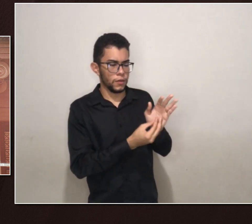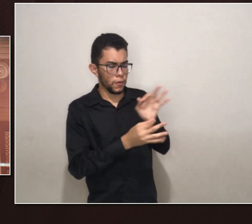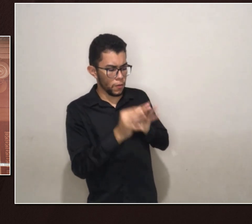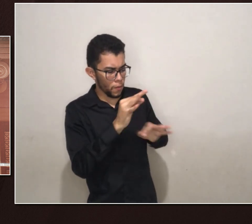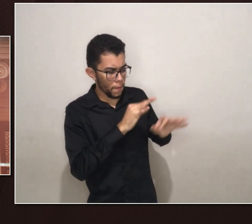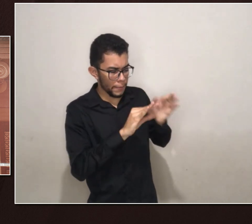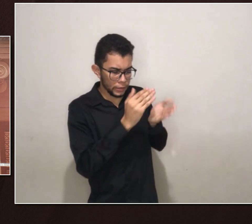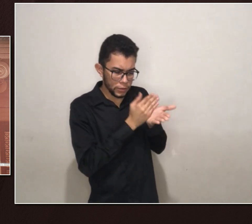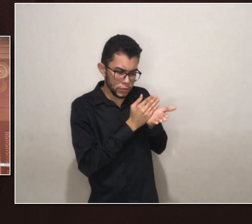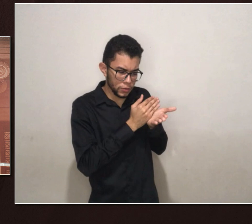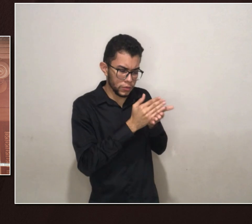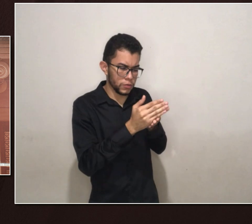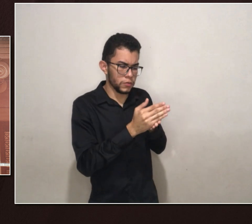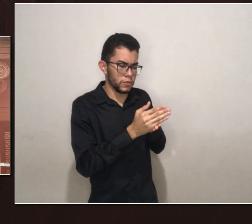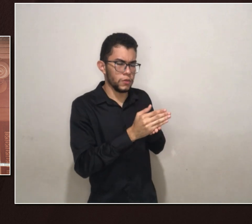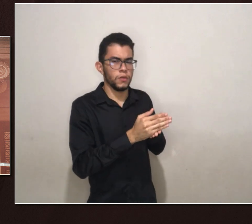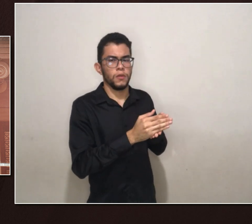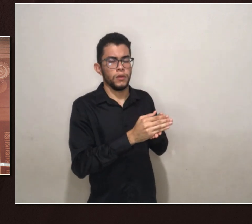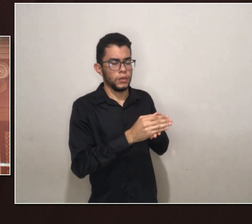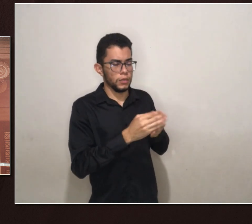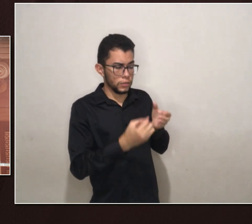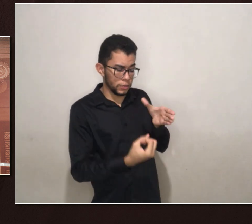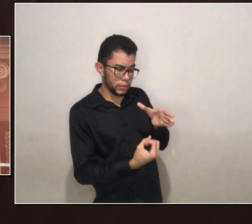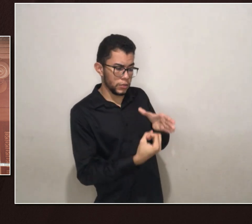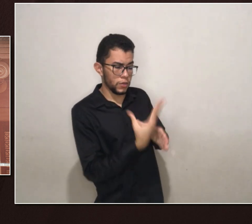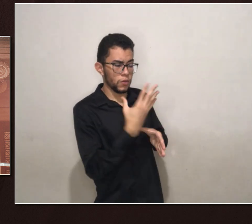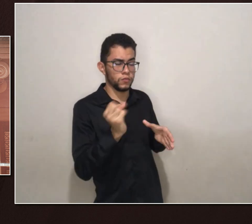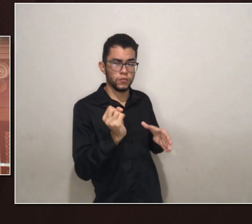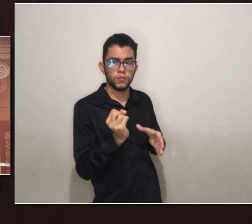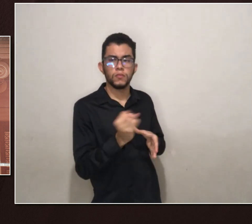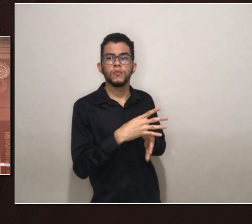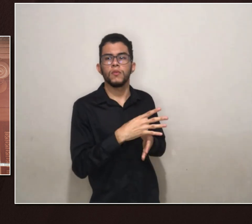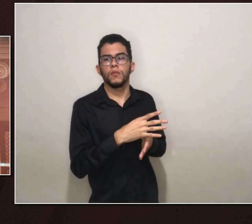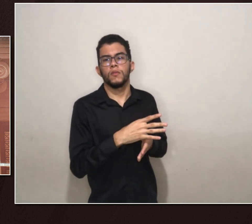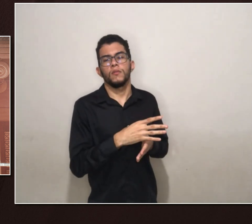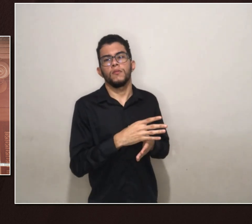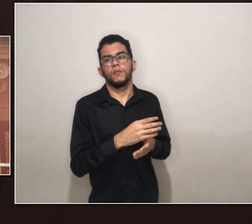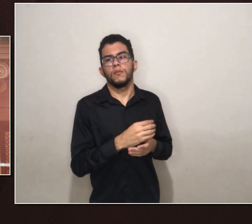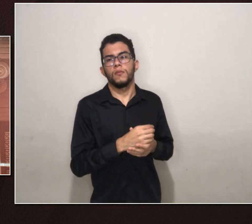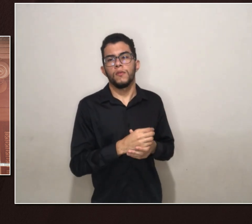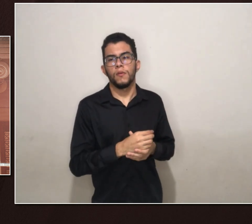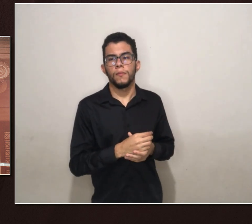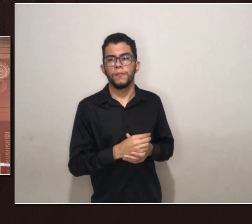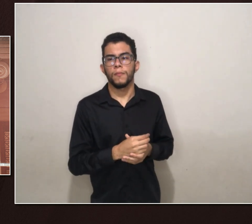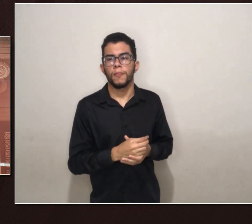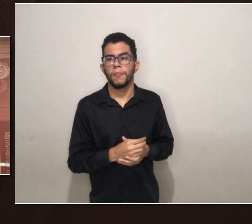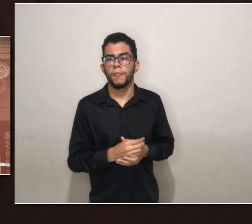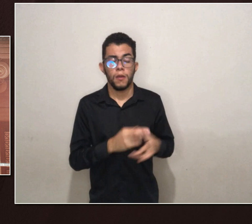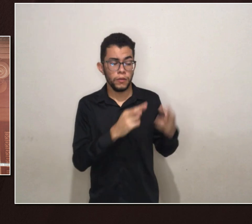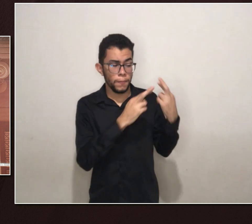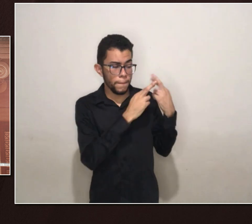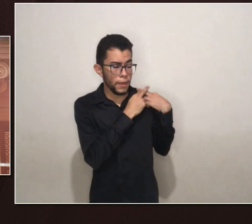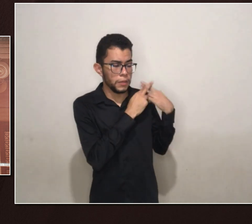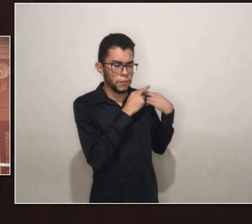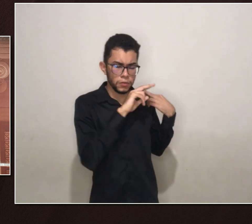ou bispos para cuidar das igrejas. Então, os presbíteros